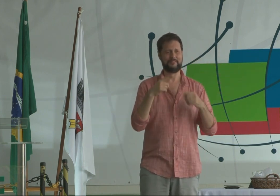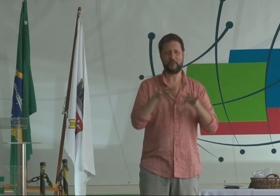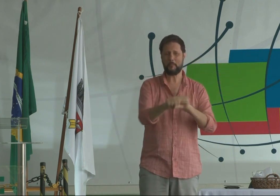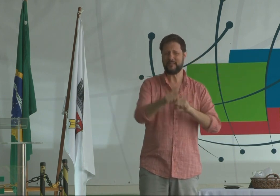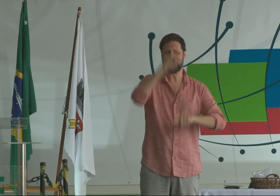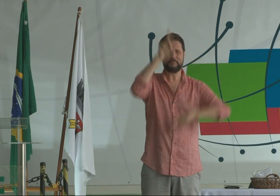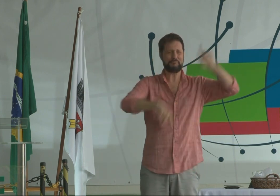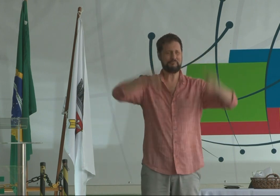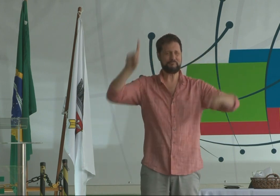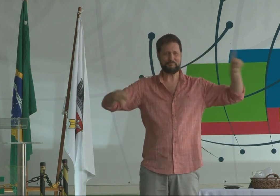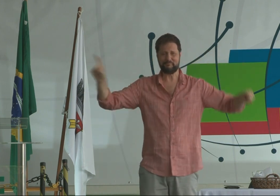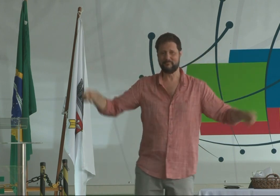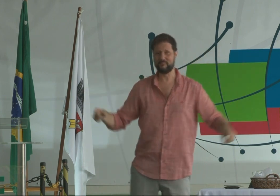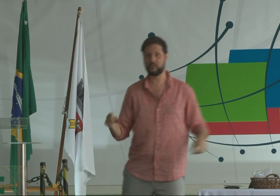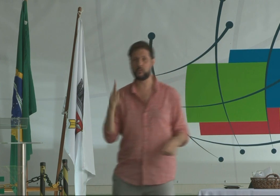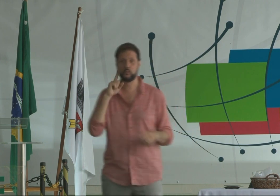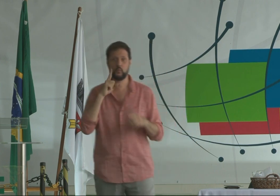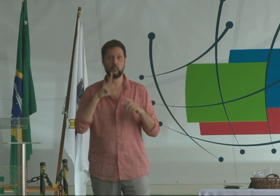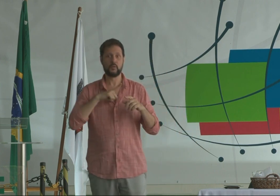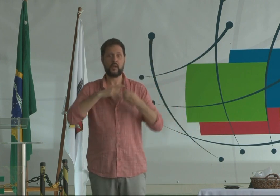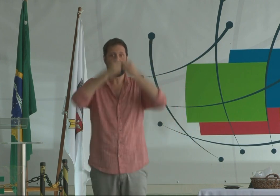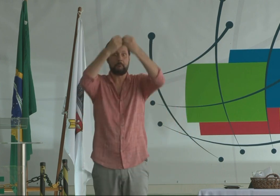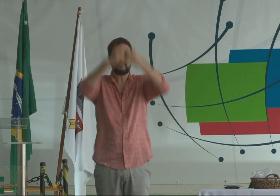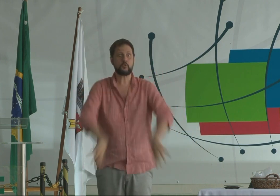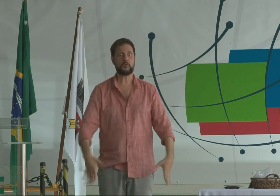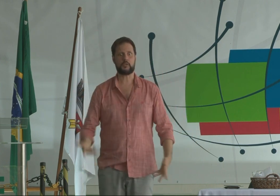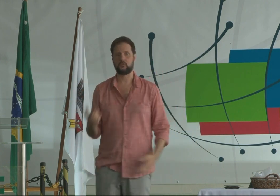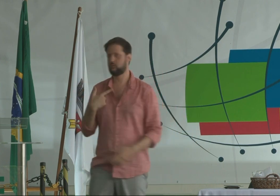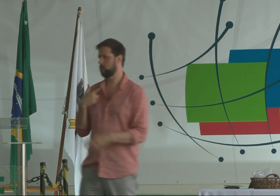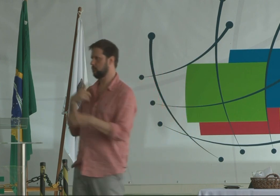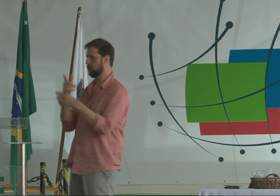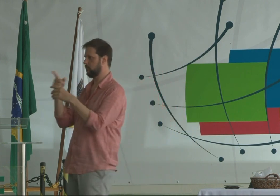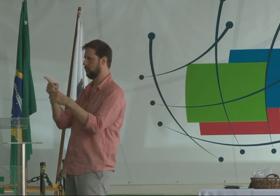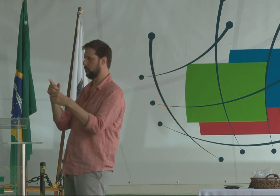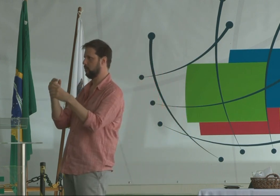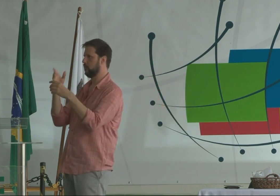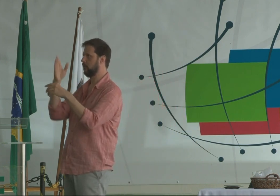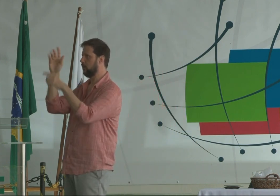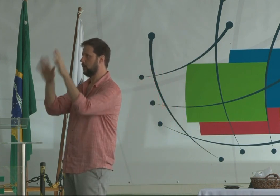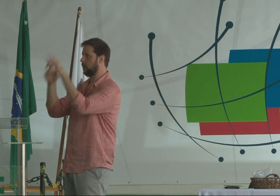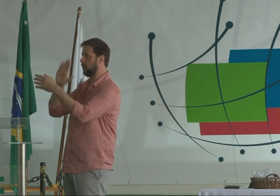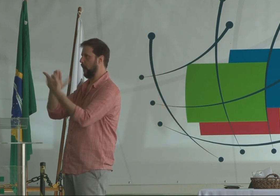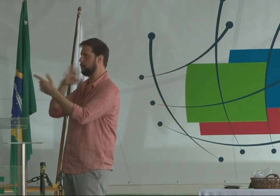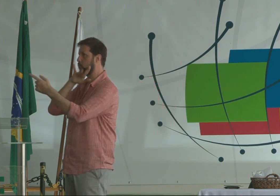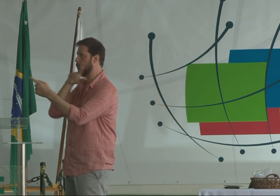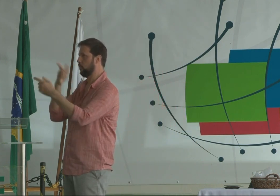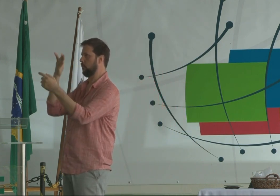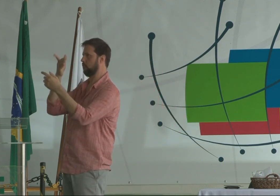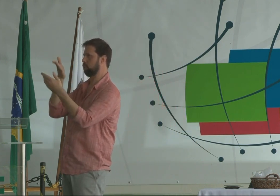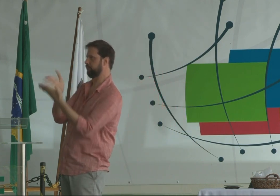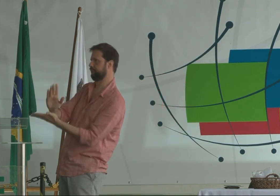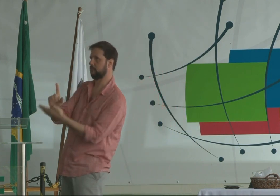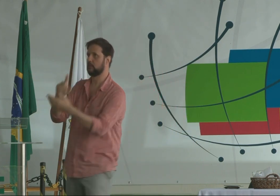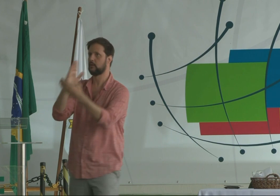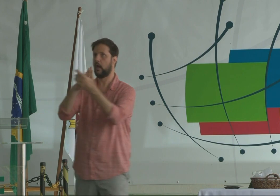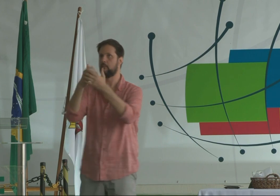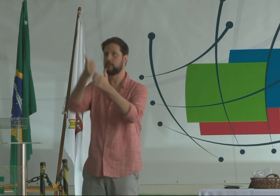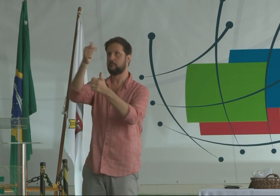Brasil todo? É da mesma forma que isso acontece? Não. Existe uma série de fatores que influenciam isso, tem questão da